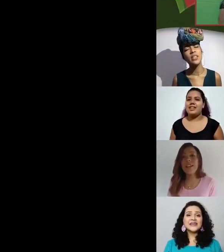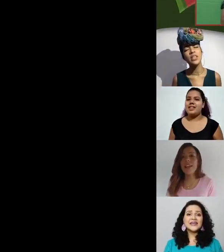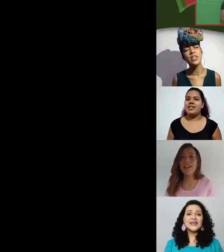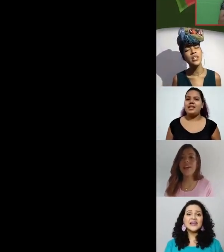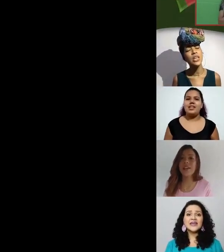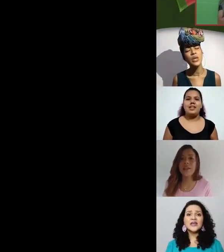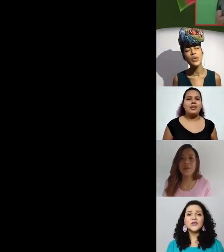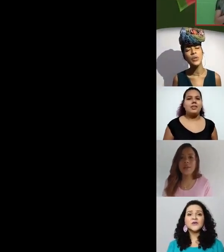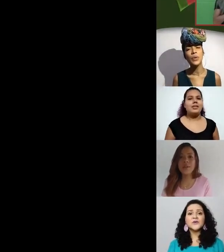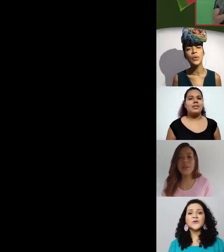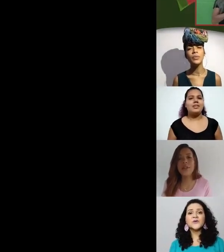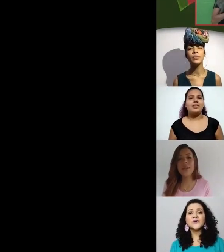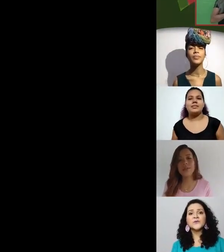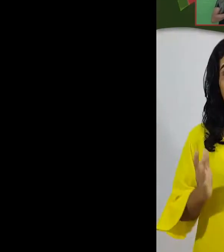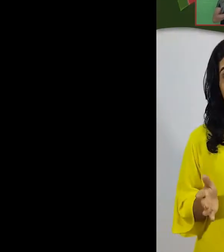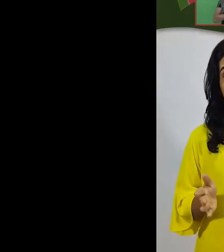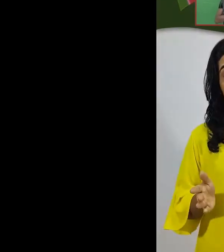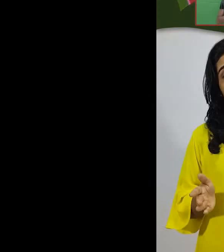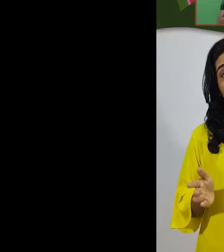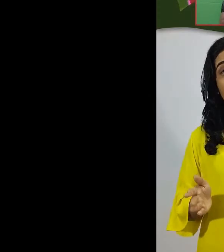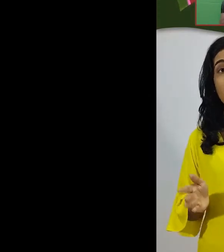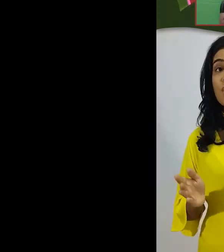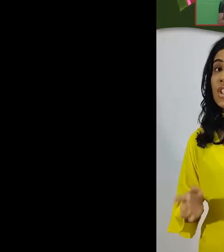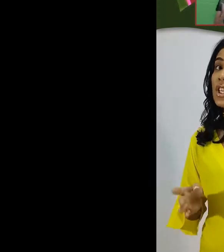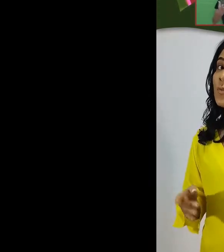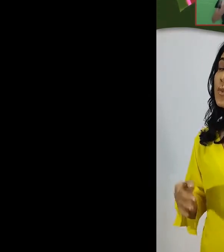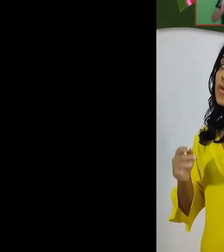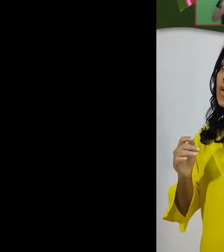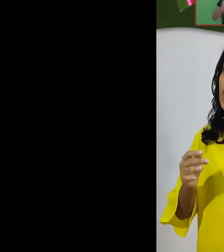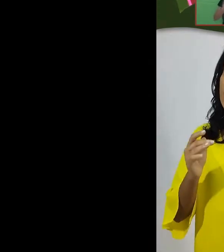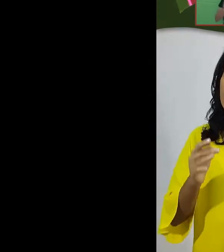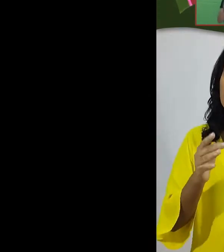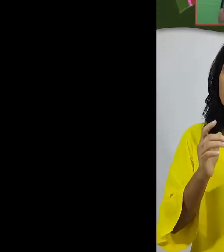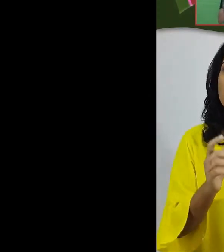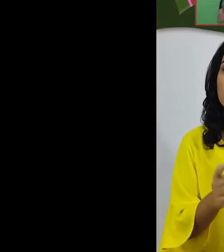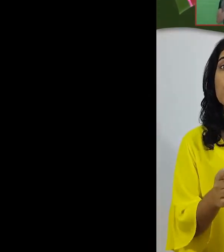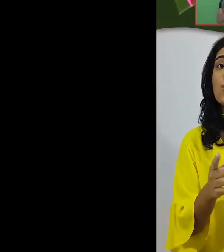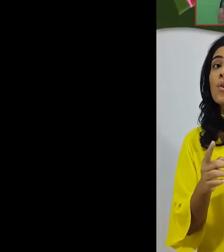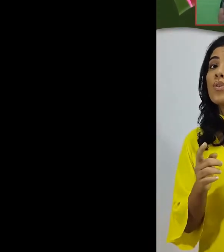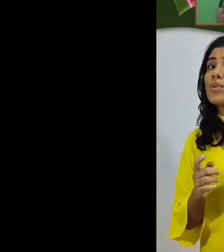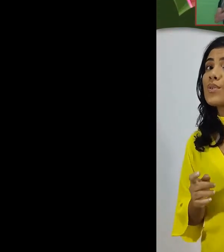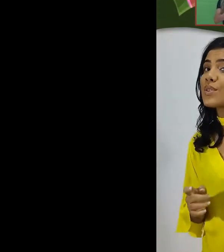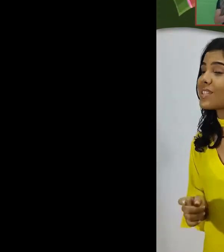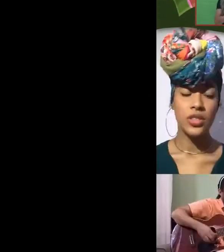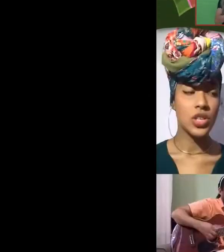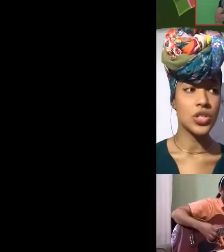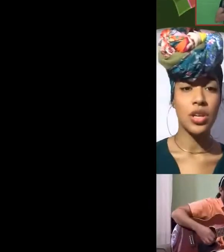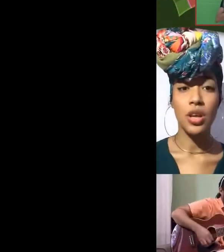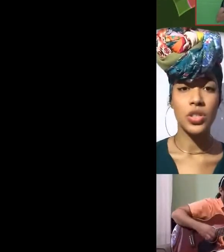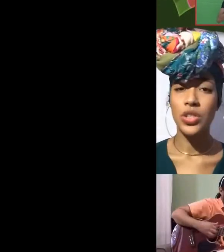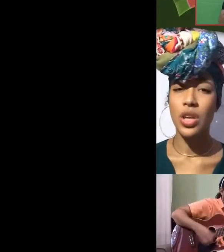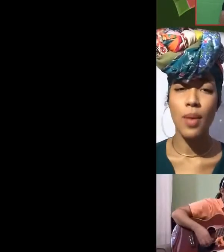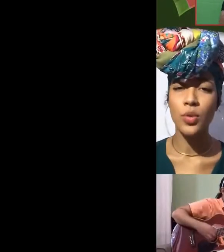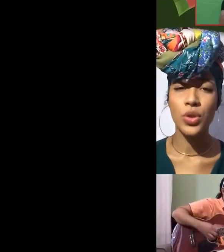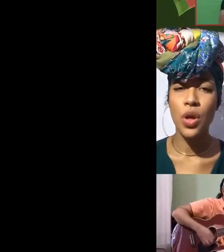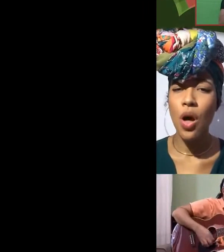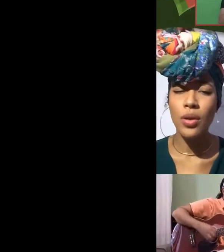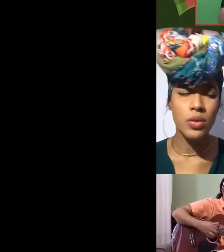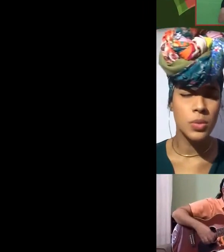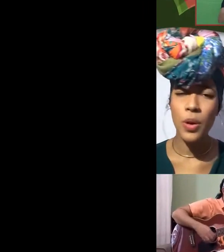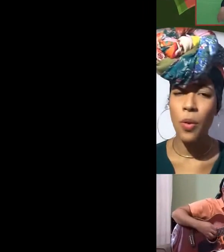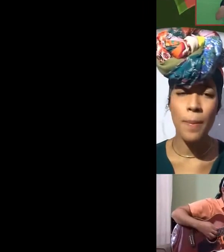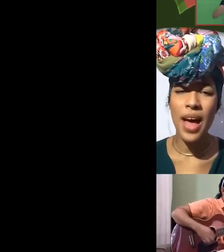o vazio de nos sentirmos sozinhos. Distantes,